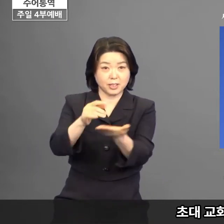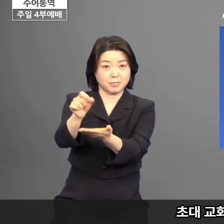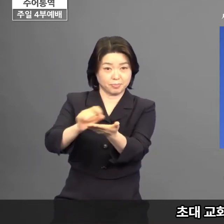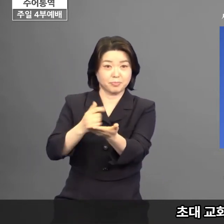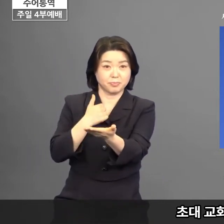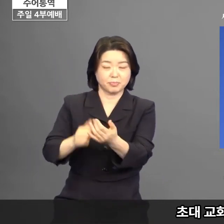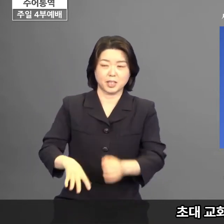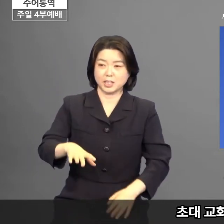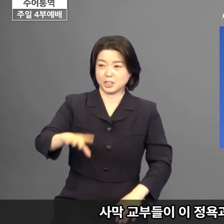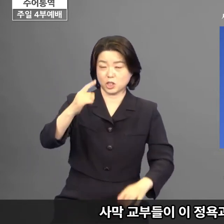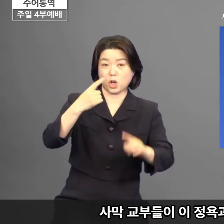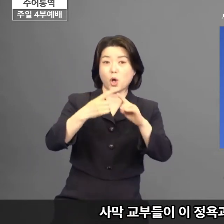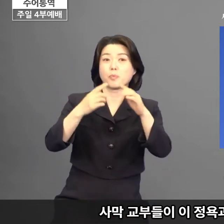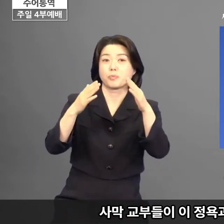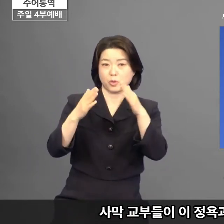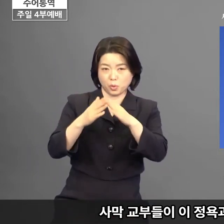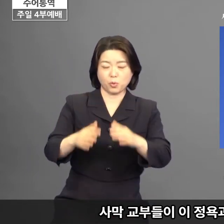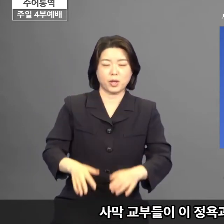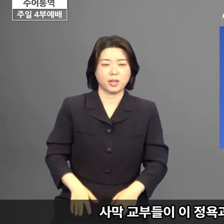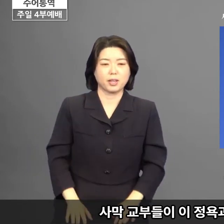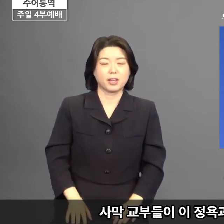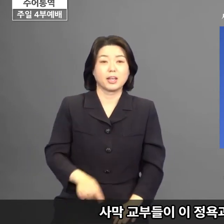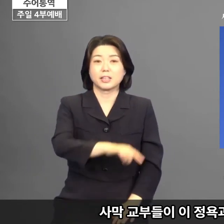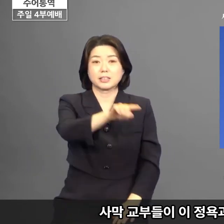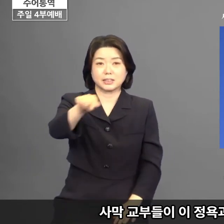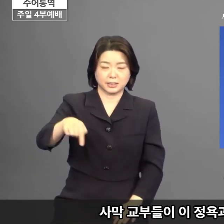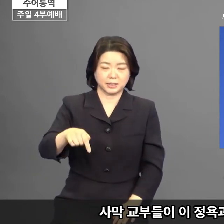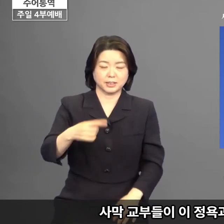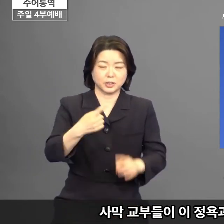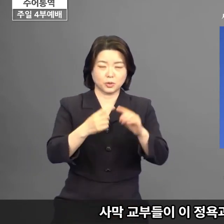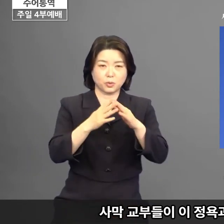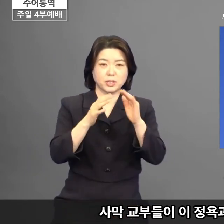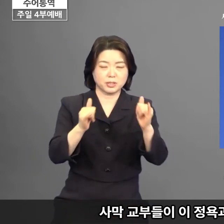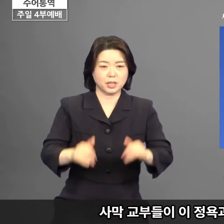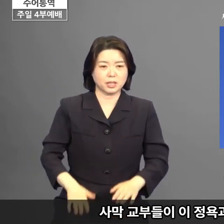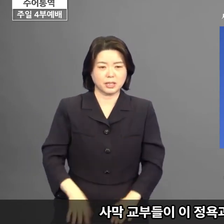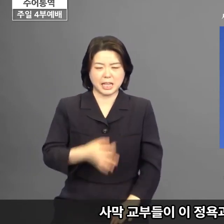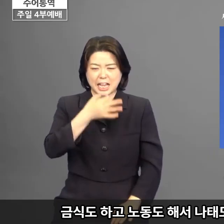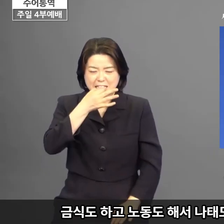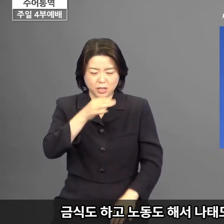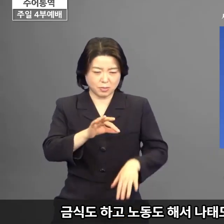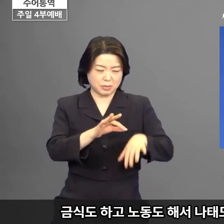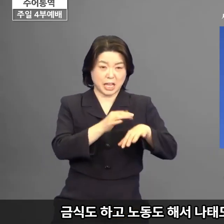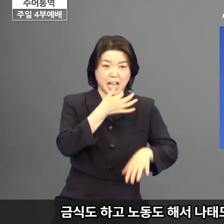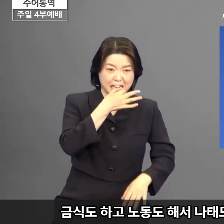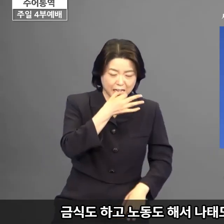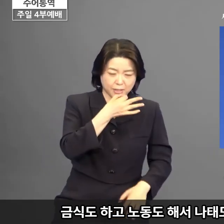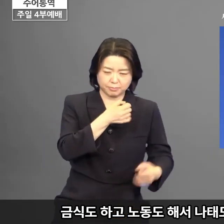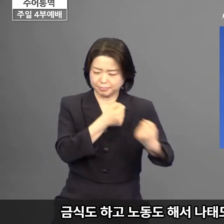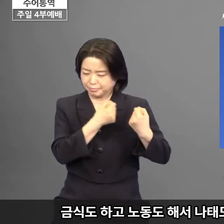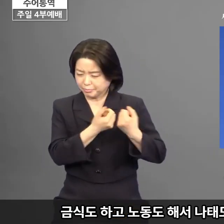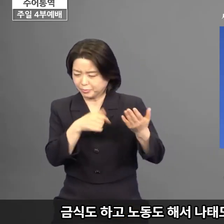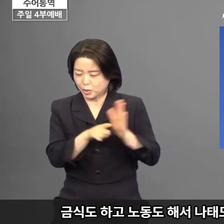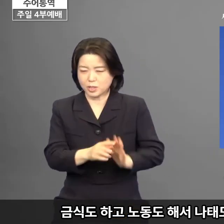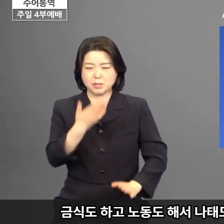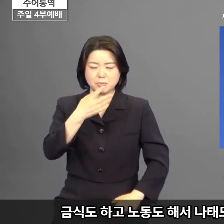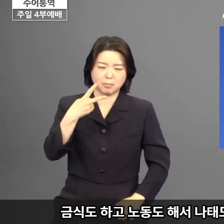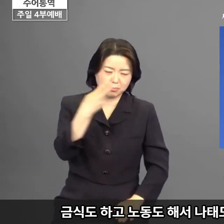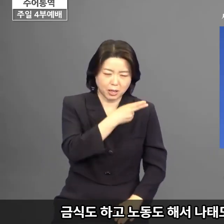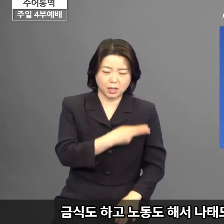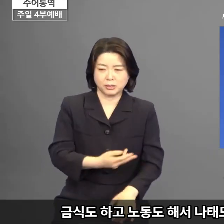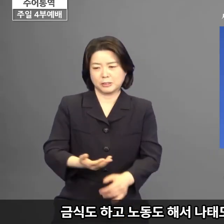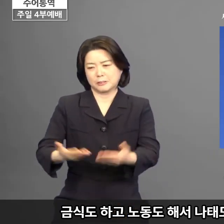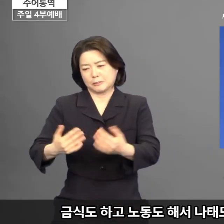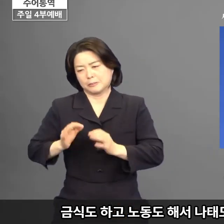교회 그 이후죠. 사막 교부들이 이 정욕과 탐욕과 싸우기 위해서 금식도 하고 노동도 해서